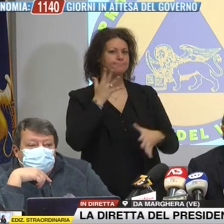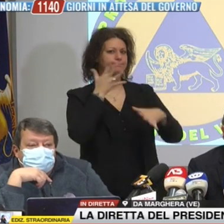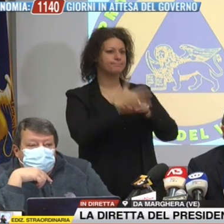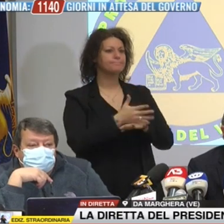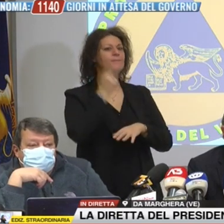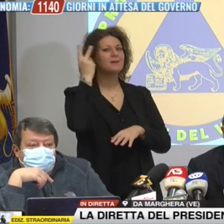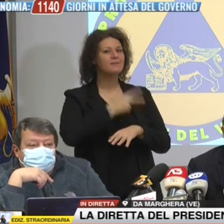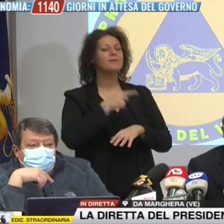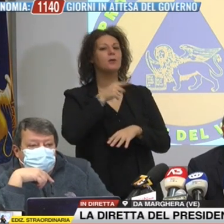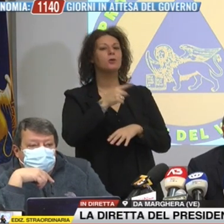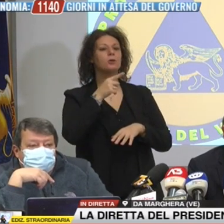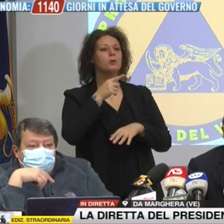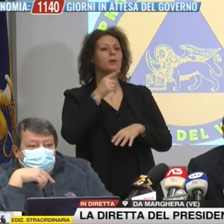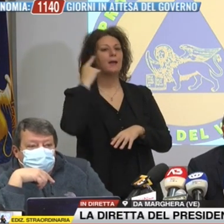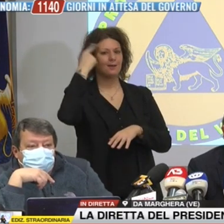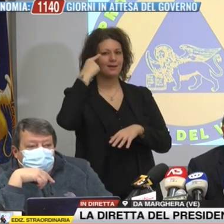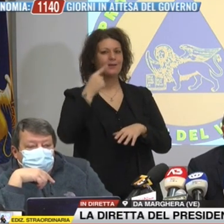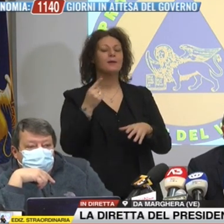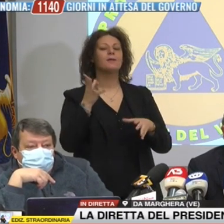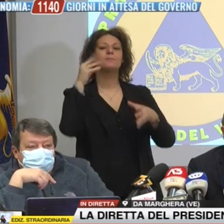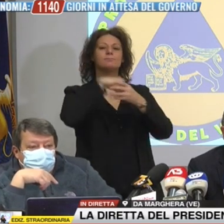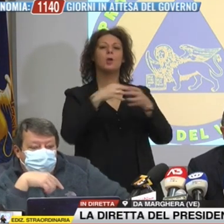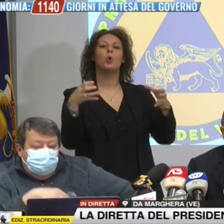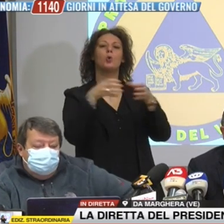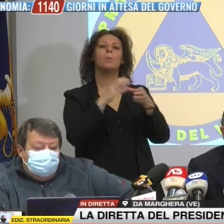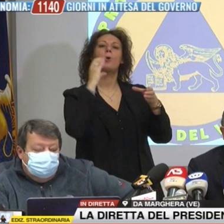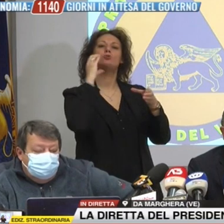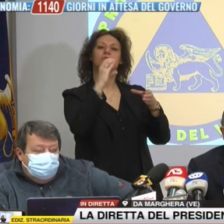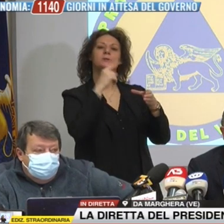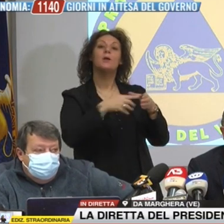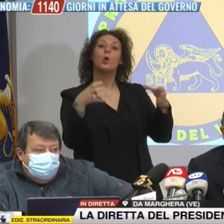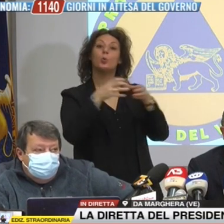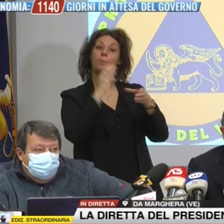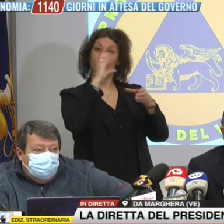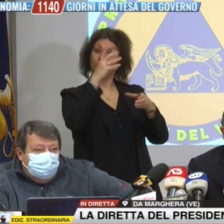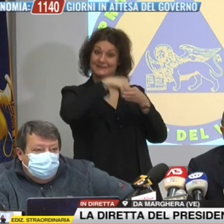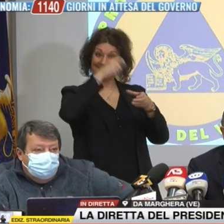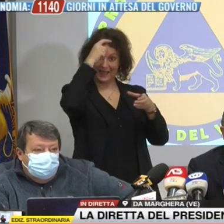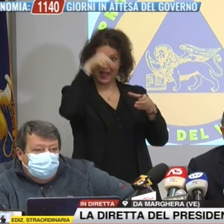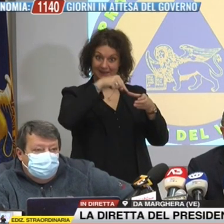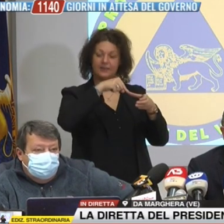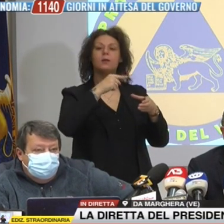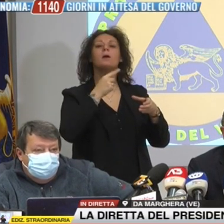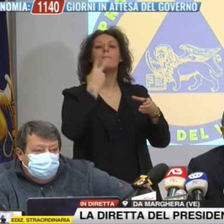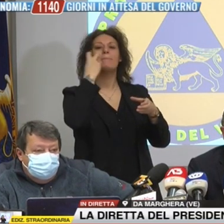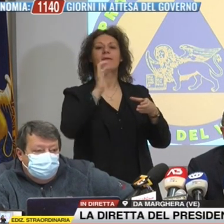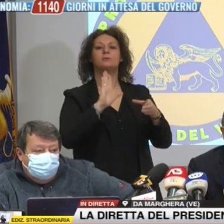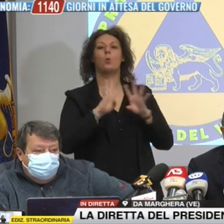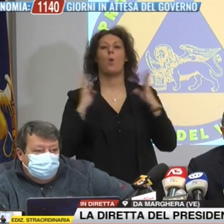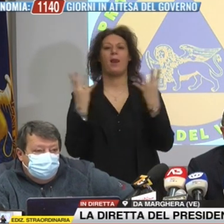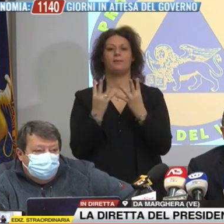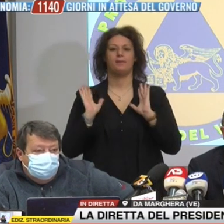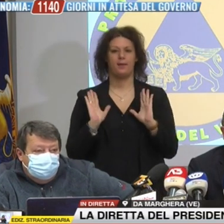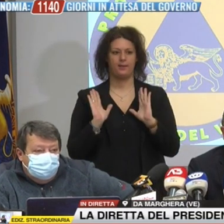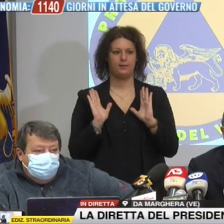di sì, paesi, del gruppo C, che prevedono invece proprio la quarantena dal 21 dicembre al 6 di gennaio. È